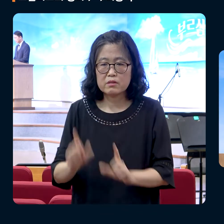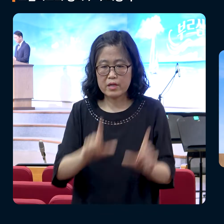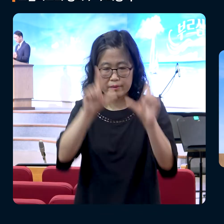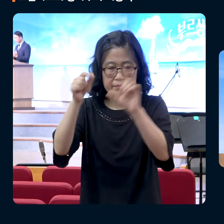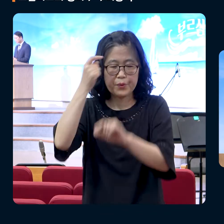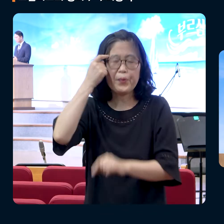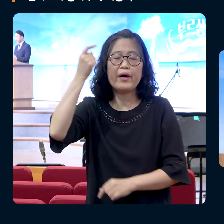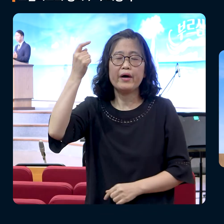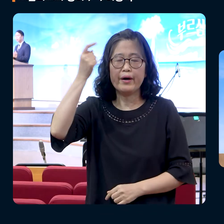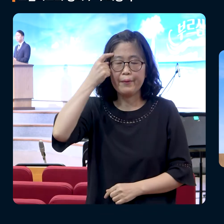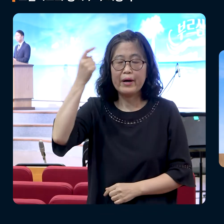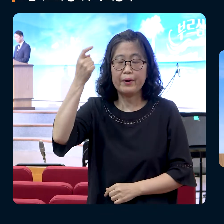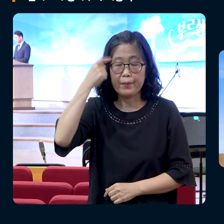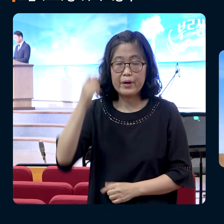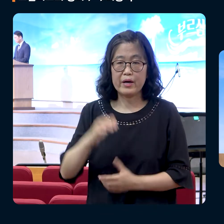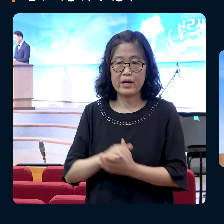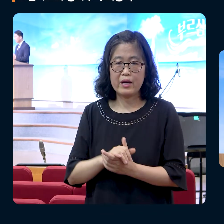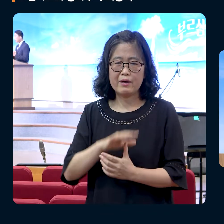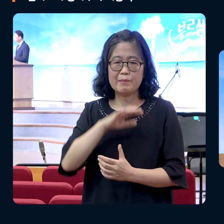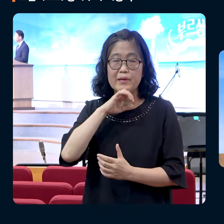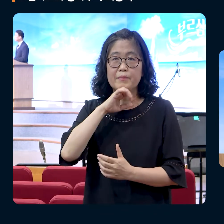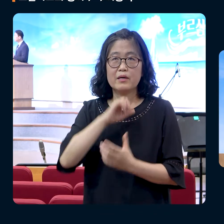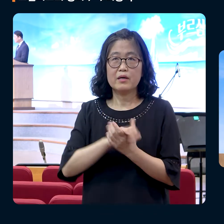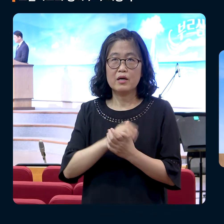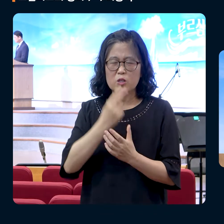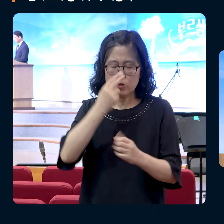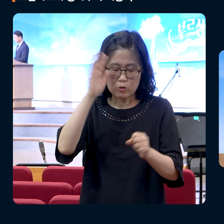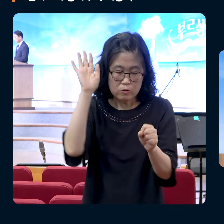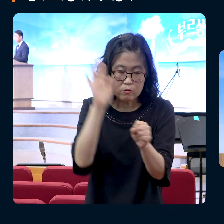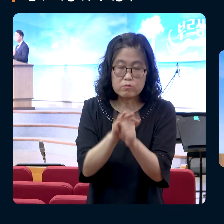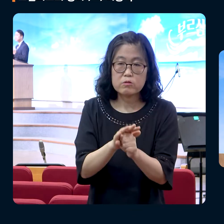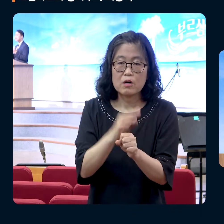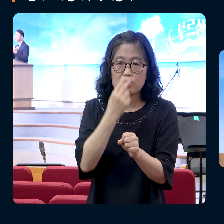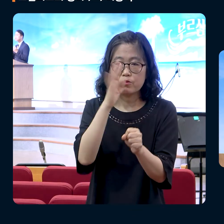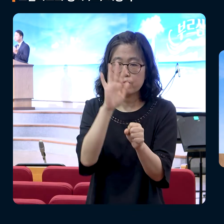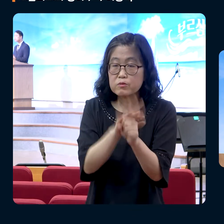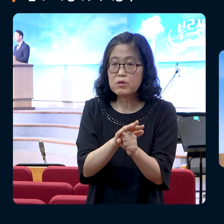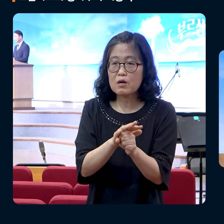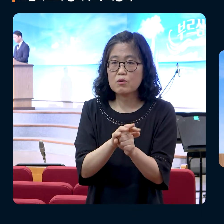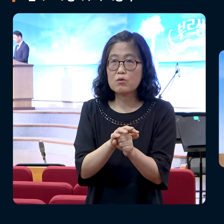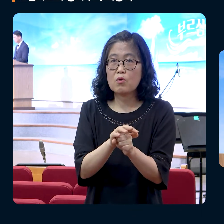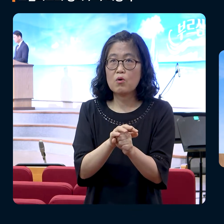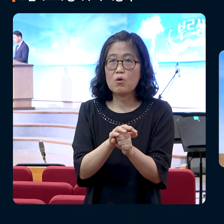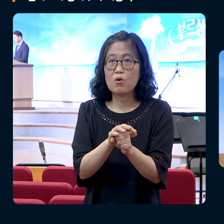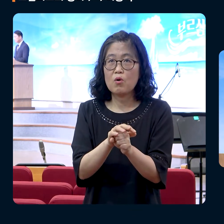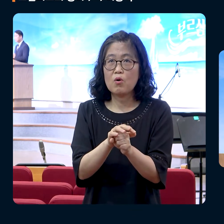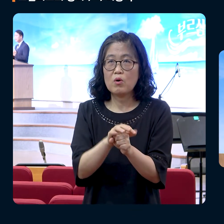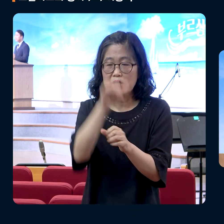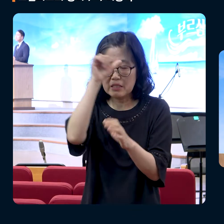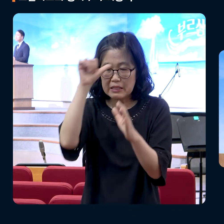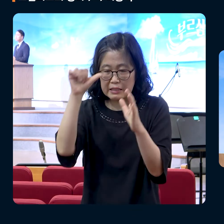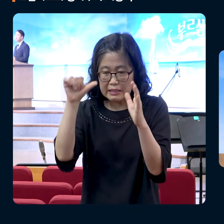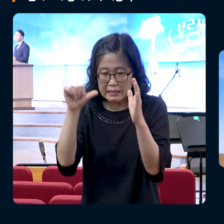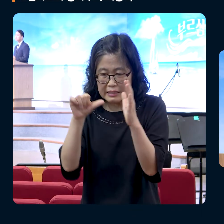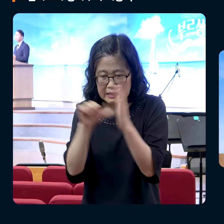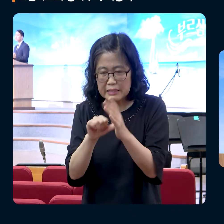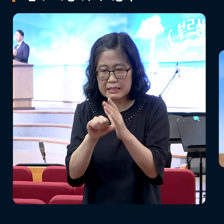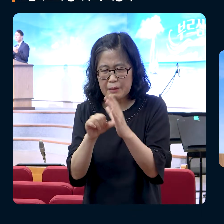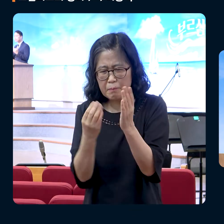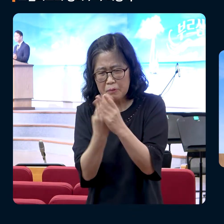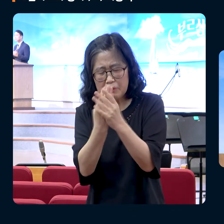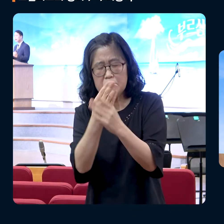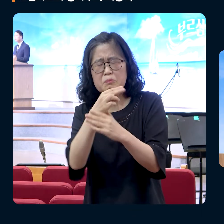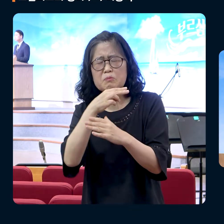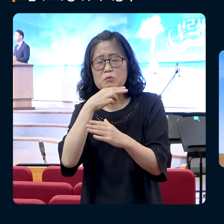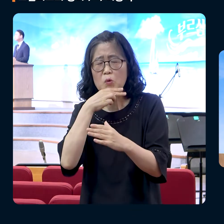있습니까? 가족들에게도 버림받고 억울하게 누명을 쓰고 인생에는 출구가 없는 것 같고 나아질 기미가 없는 것